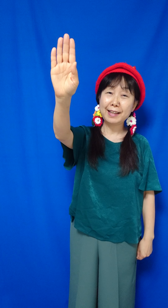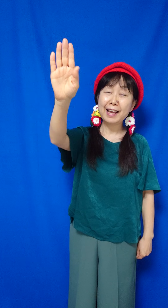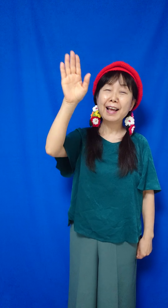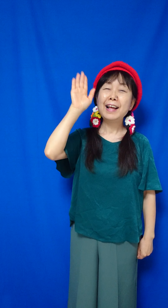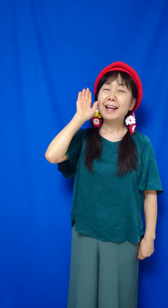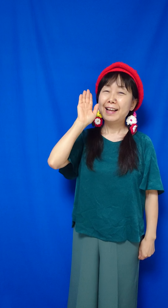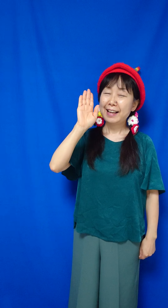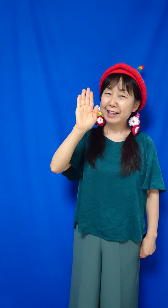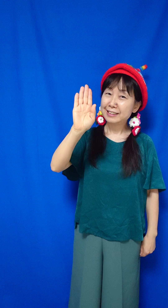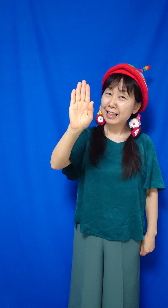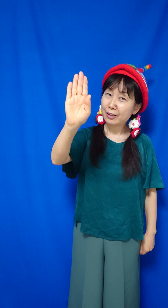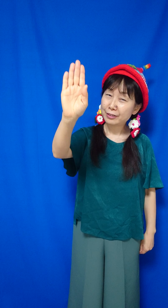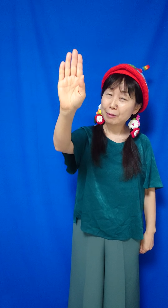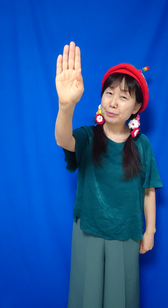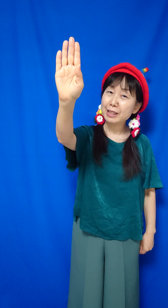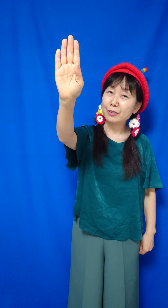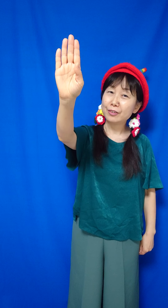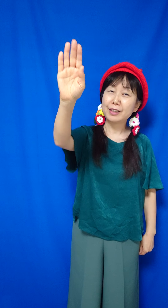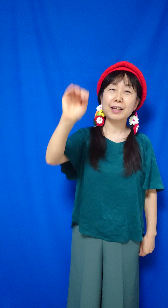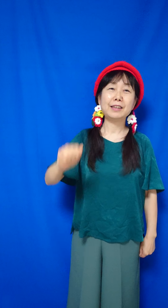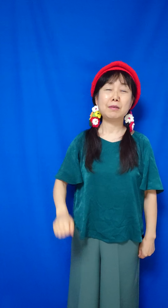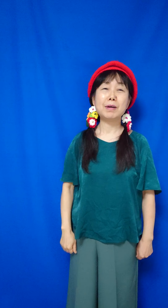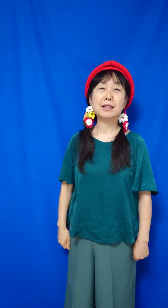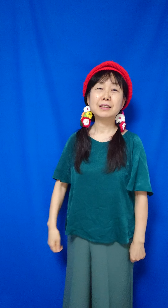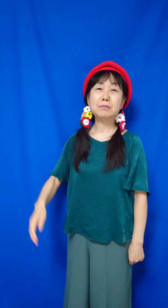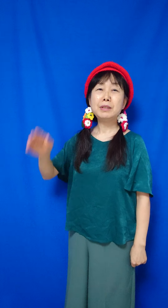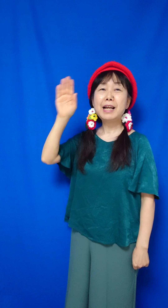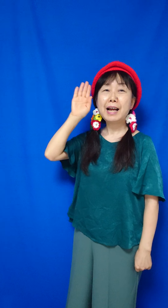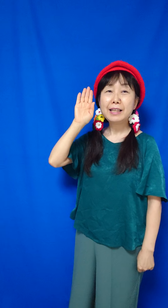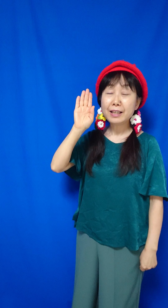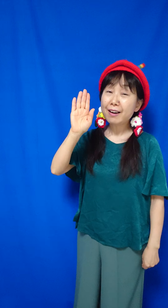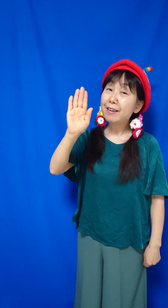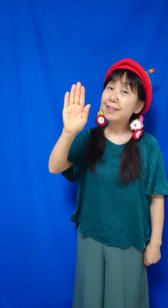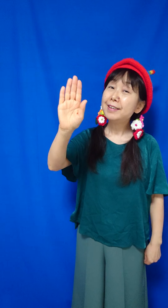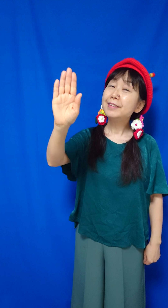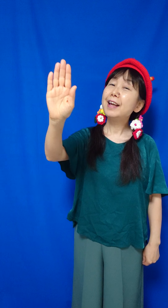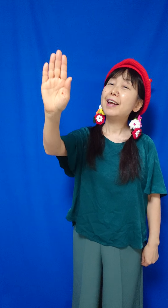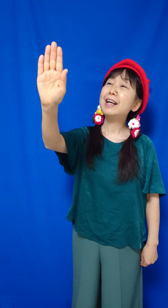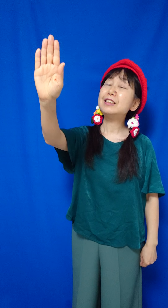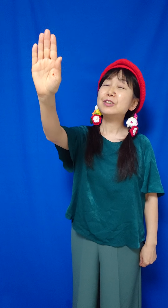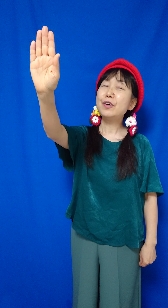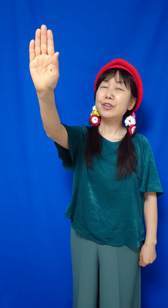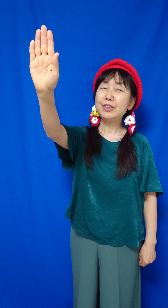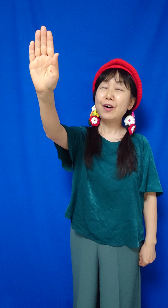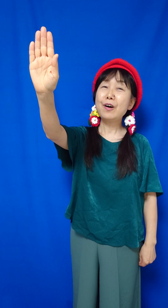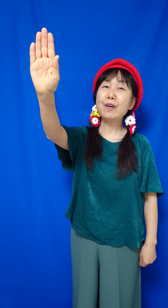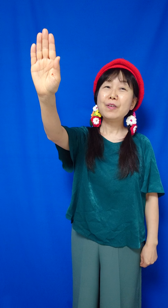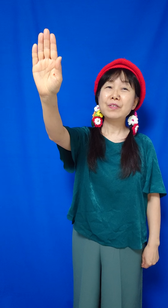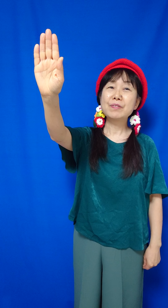で、時間をたっぷりとってやってます。未来を照らすこと、